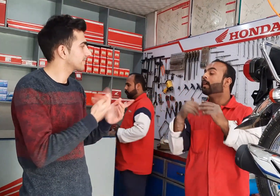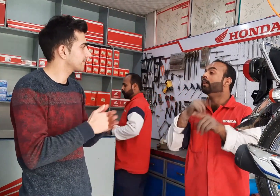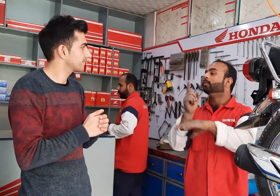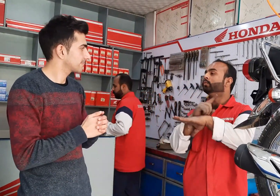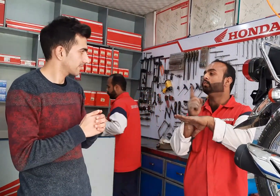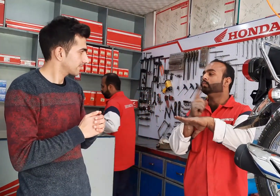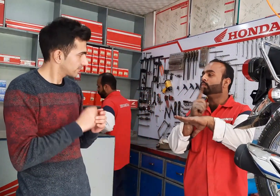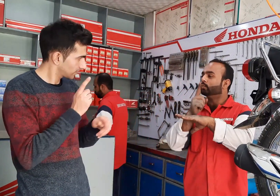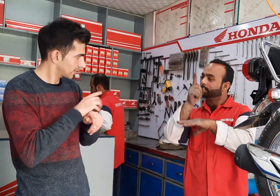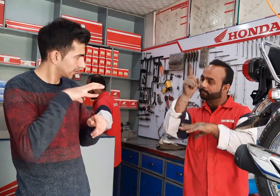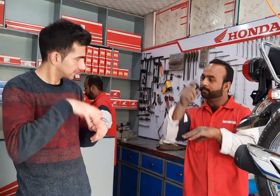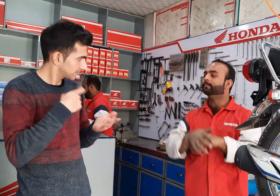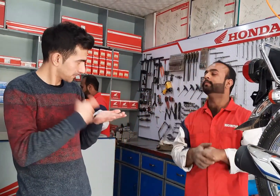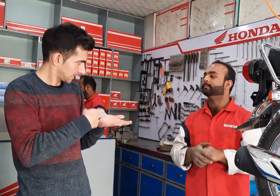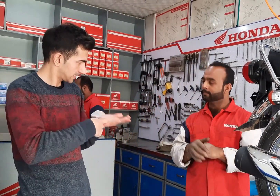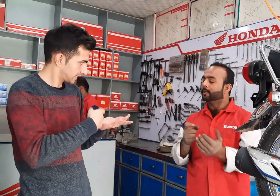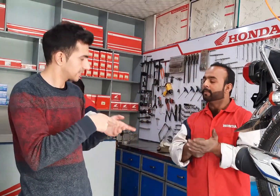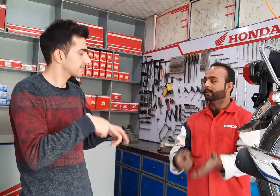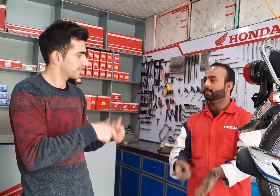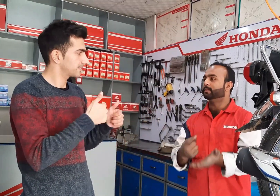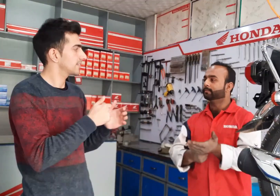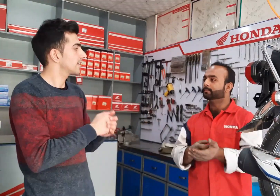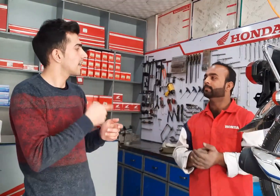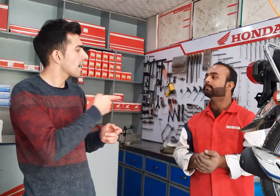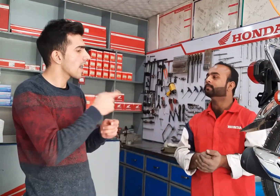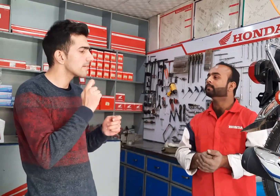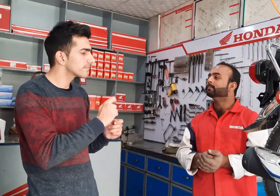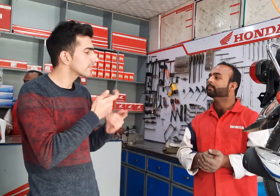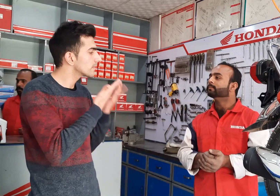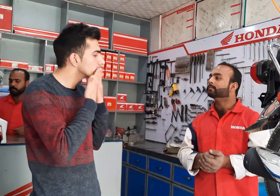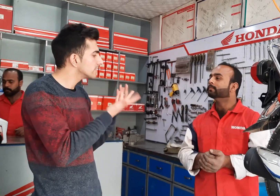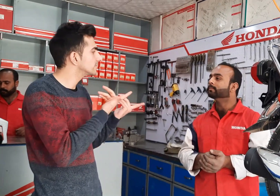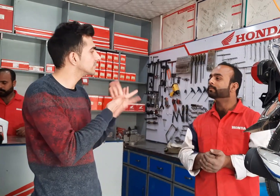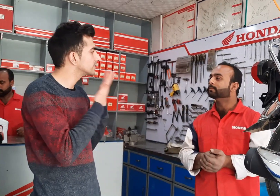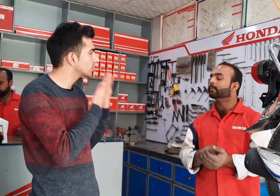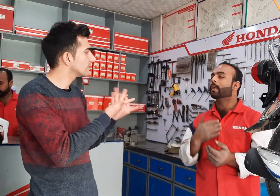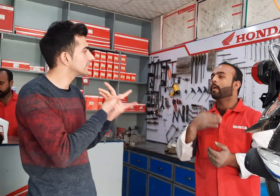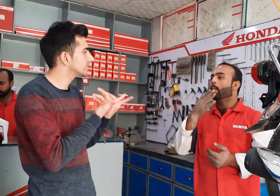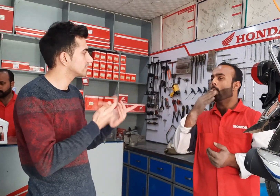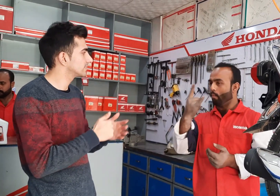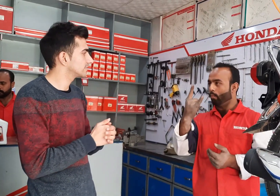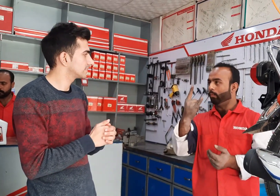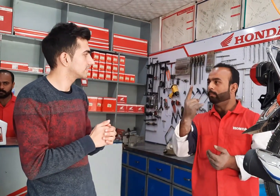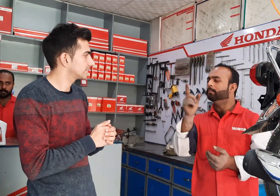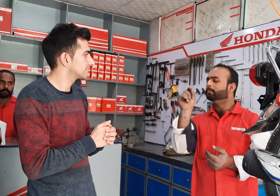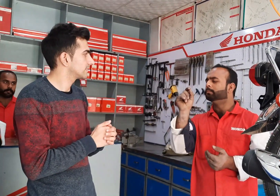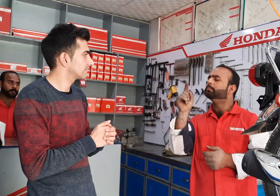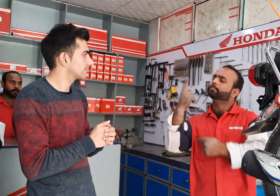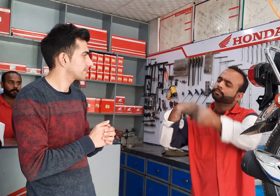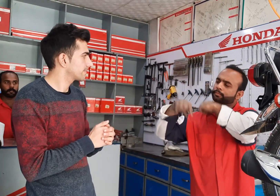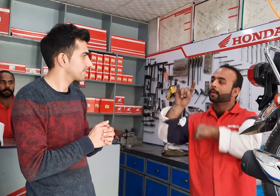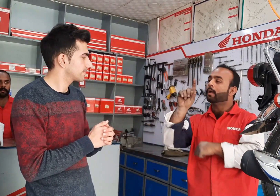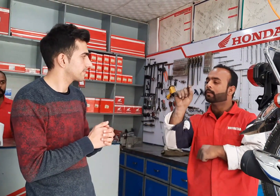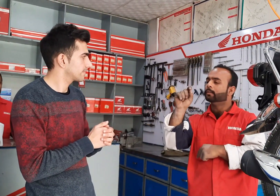ہوئے اور میں دھمیال کیمپ راولپنڈی سے بلان کرتا ہوں اور ابھی جو ہے وہ میں انٹرمیڈیٹ پڑھ رہا ہوں